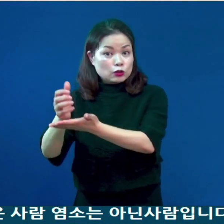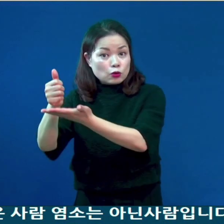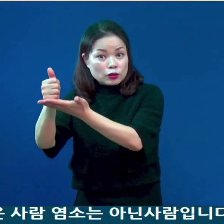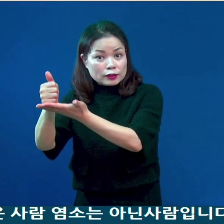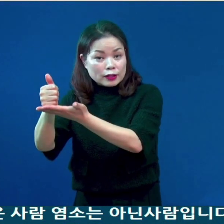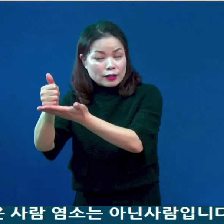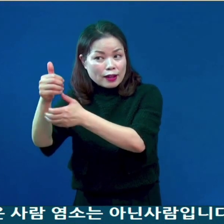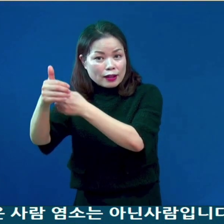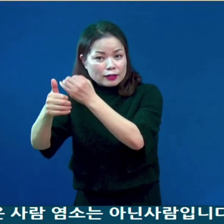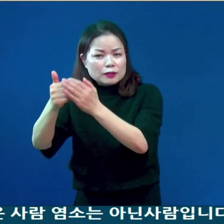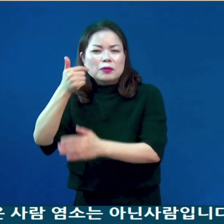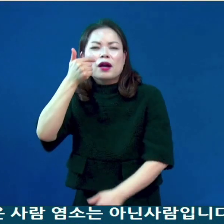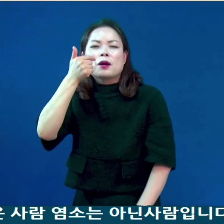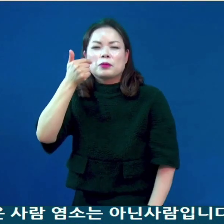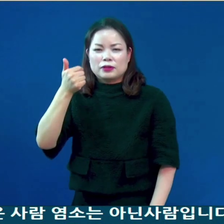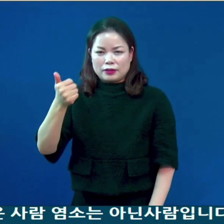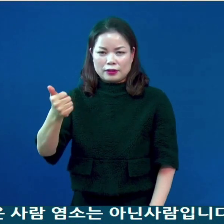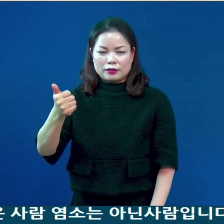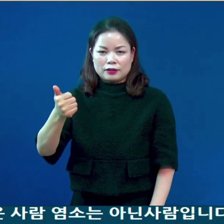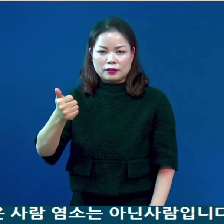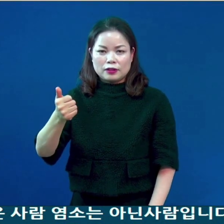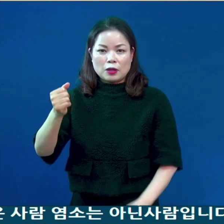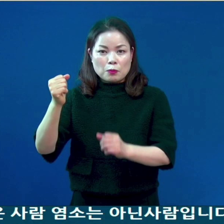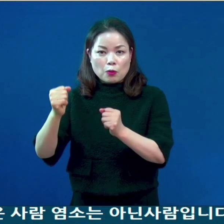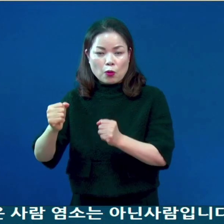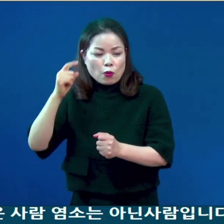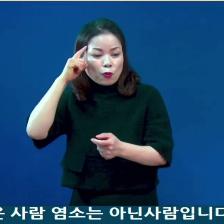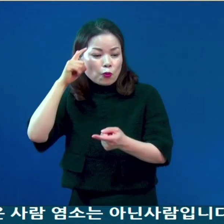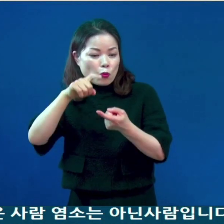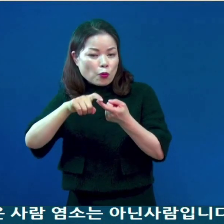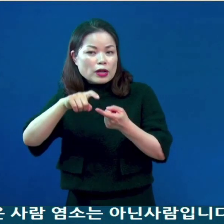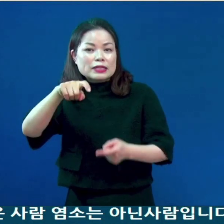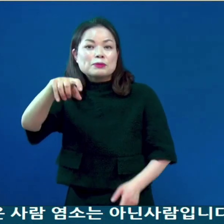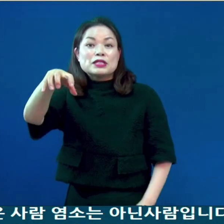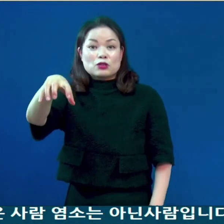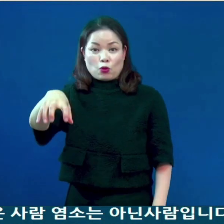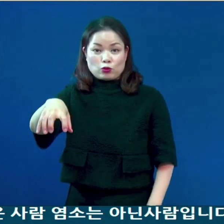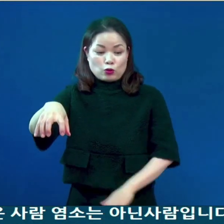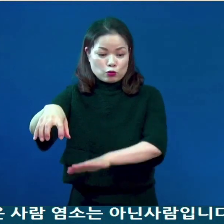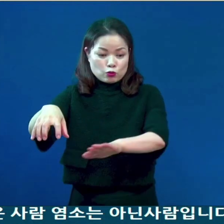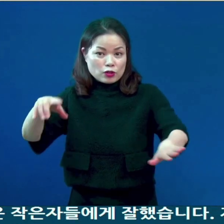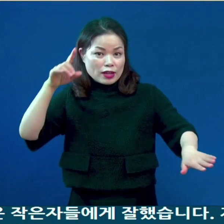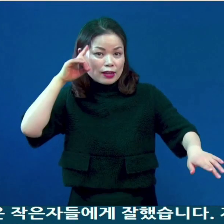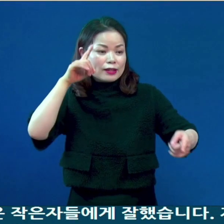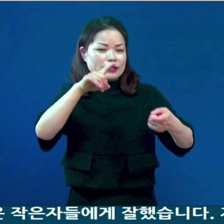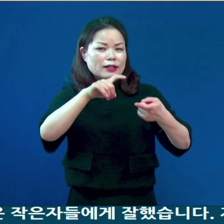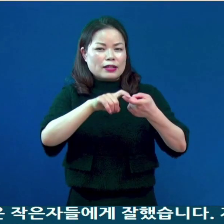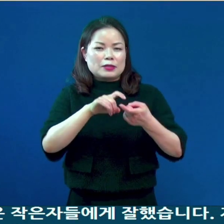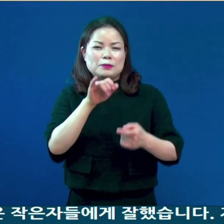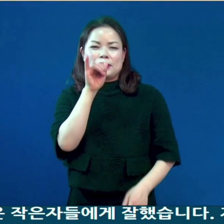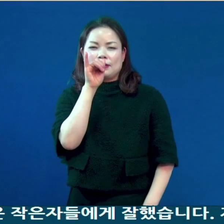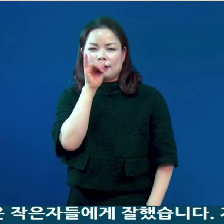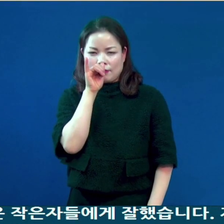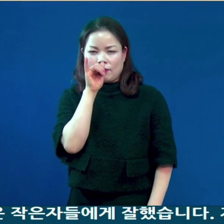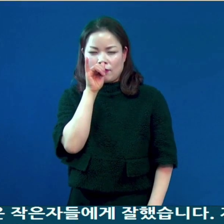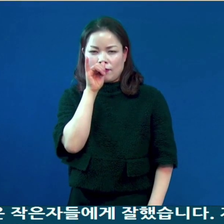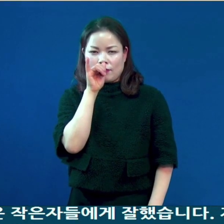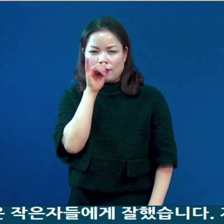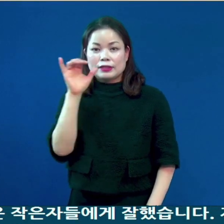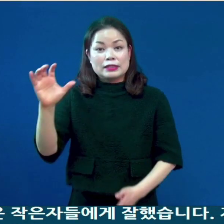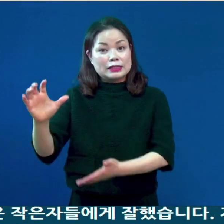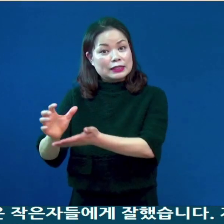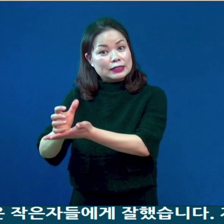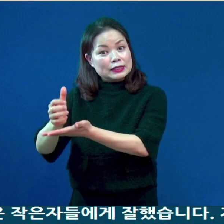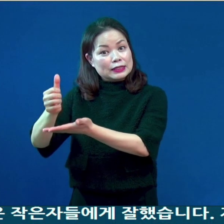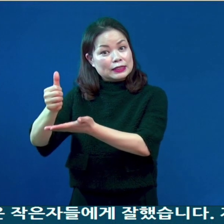그리스도께서, 하나님 아버지께서 머물고 관심 있는 그곳에 우리의 관심이 있는 것, 이것이